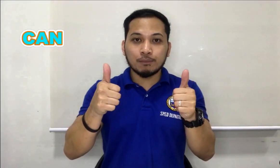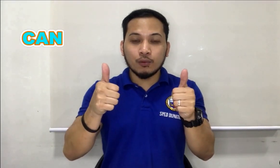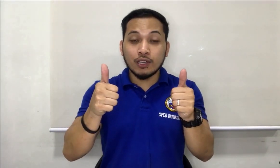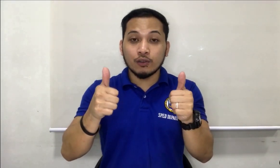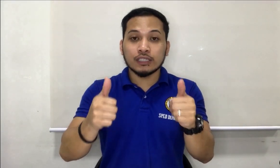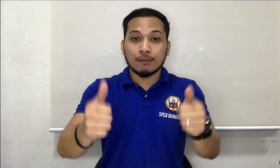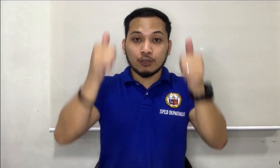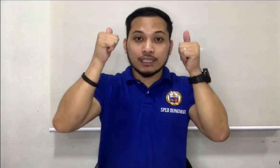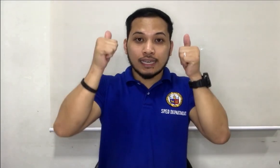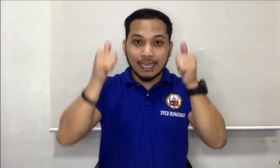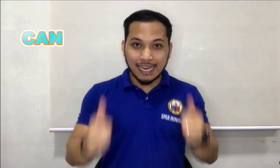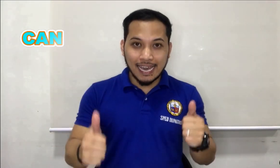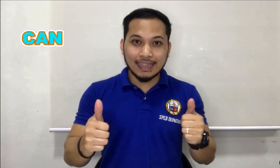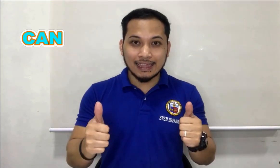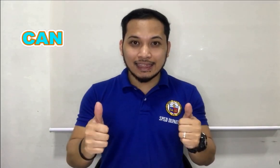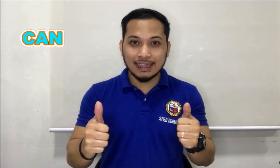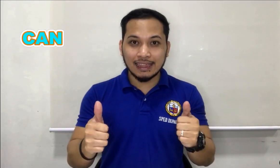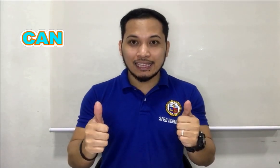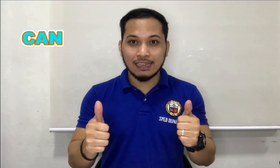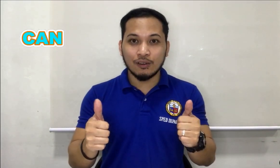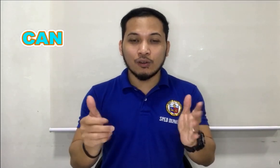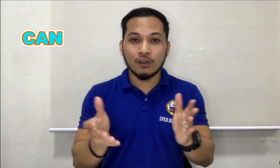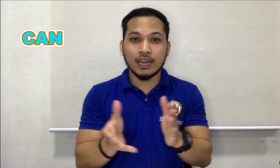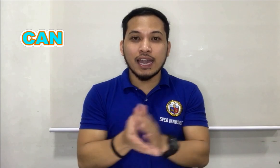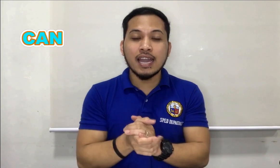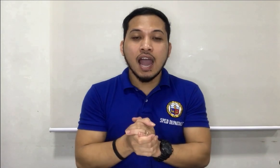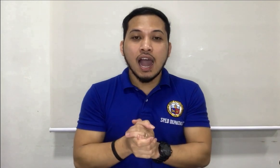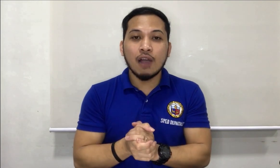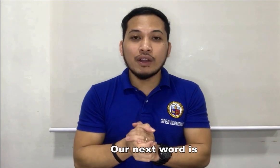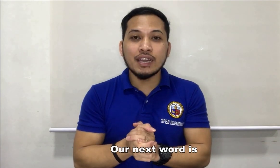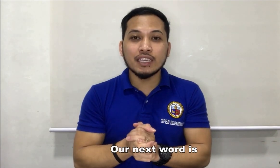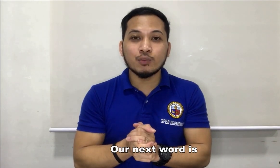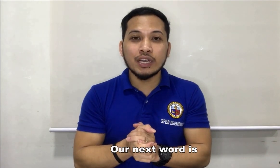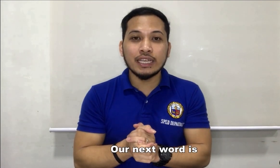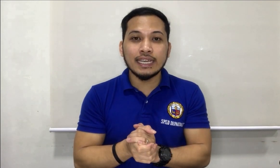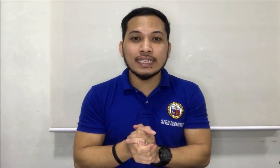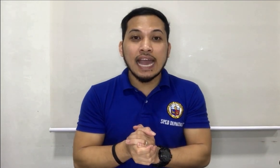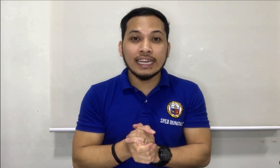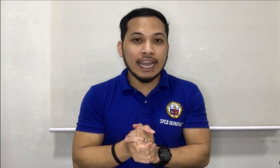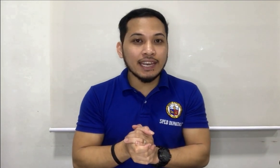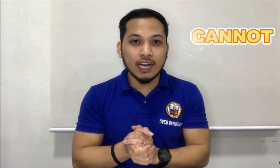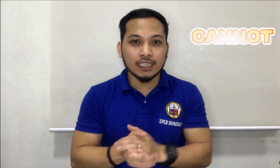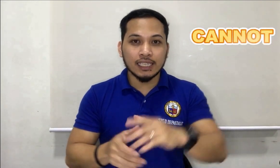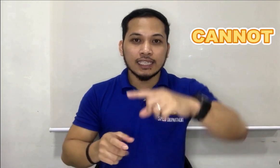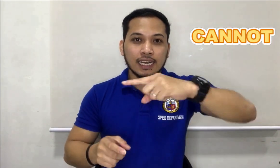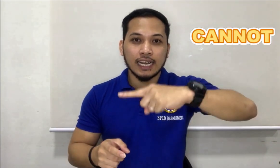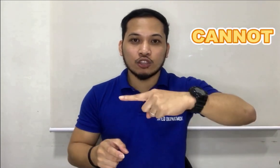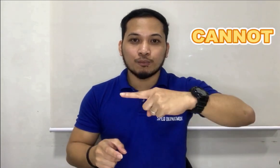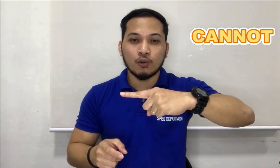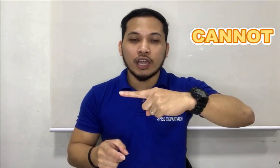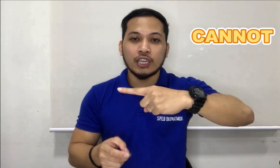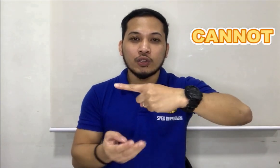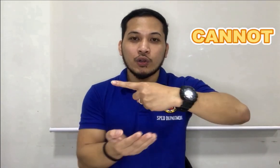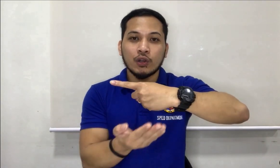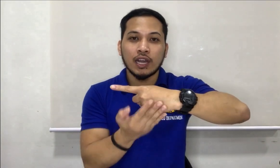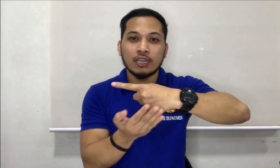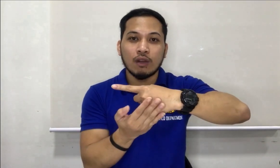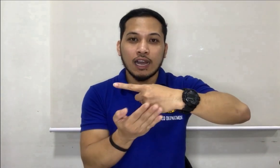thumbs up po kayo tapos can. Okay? Our next word is cannot. Naka ganito po ang inyong